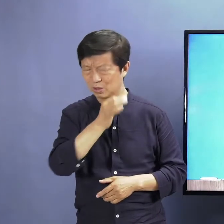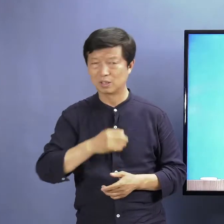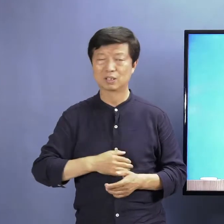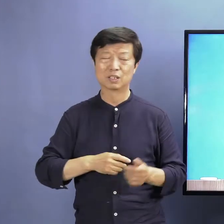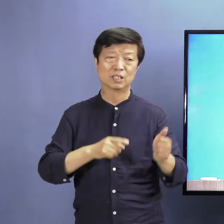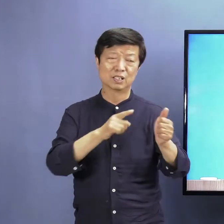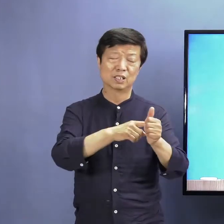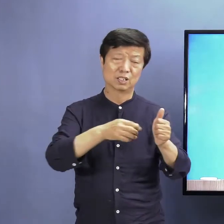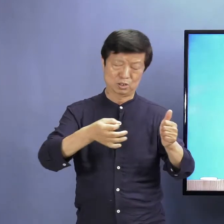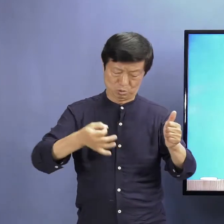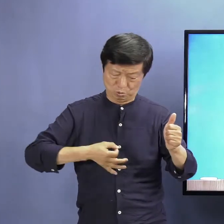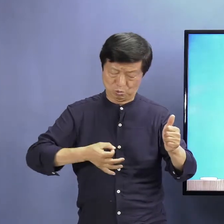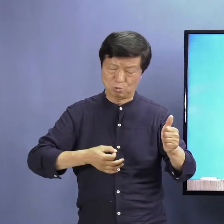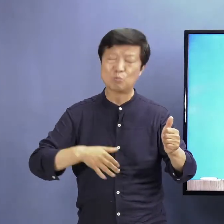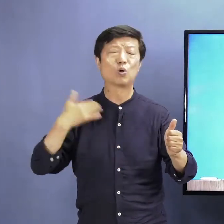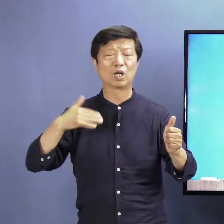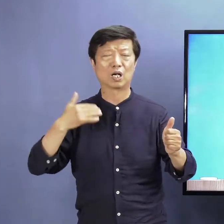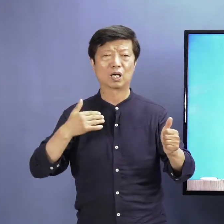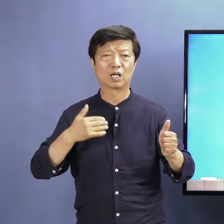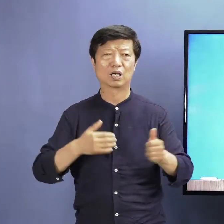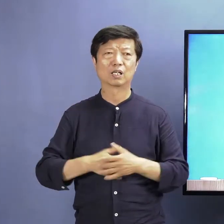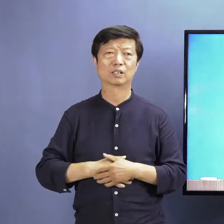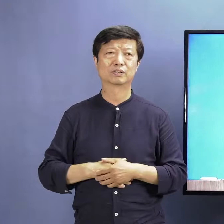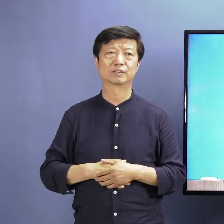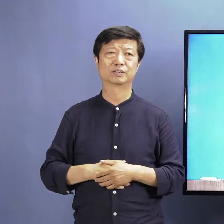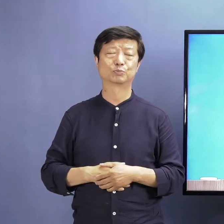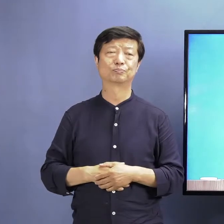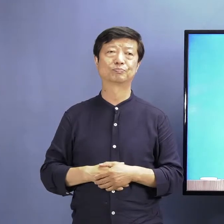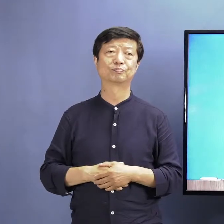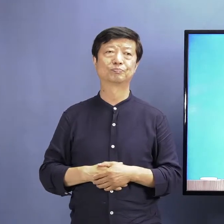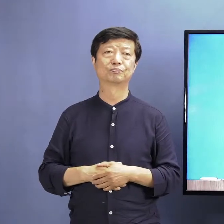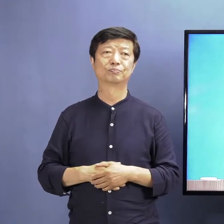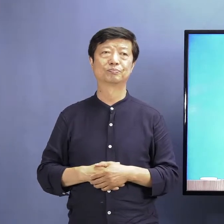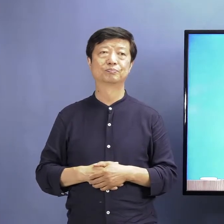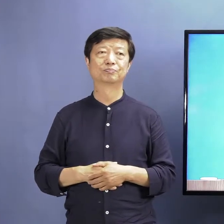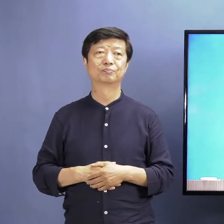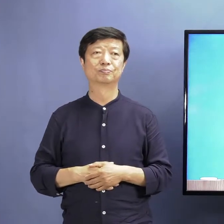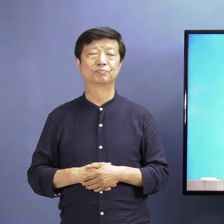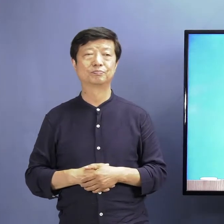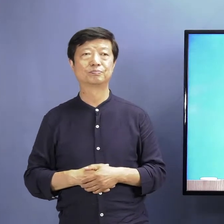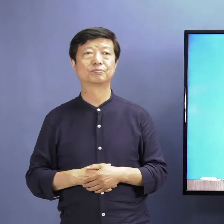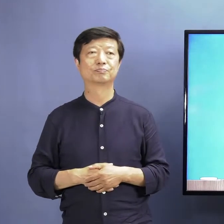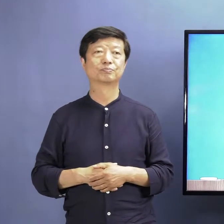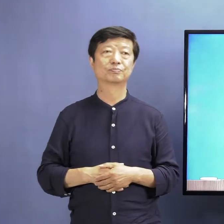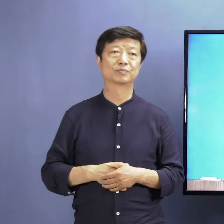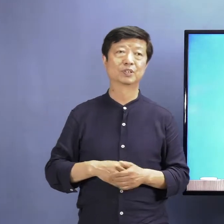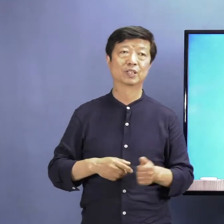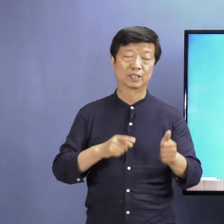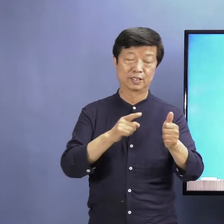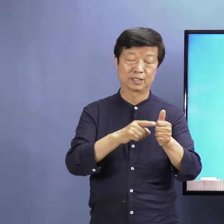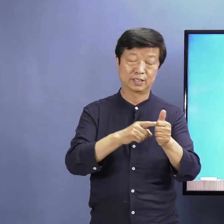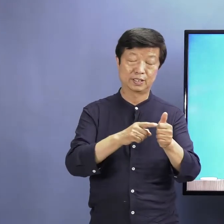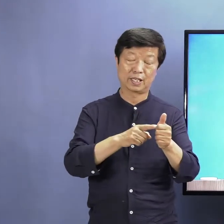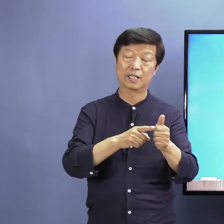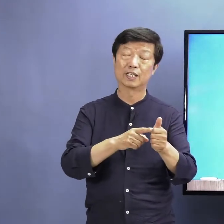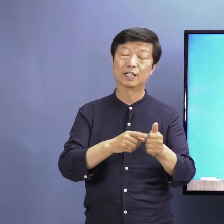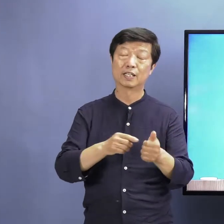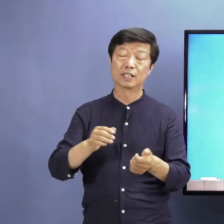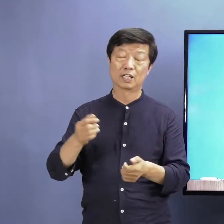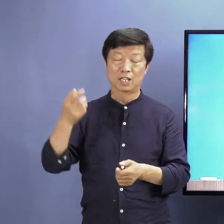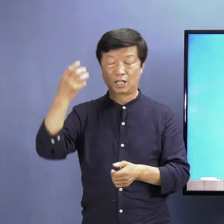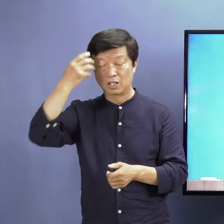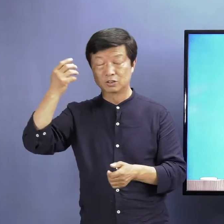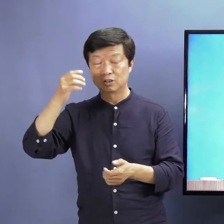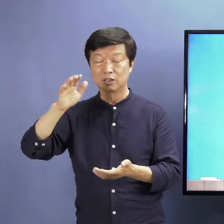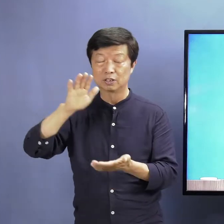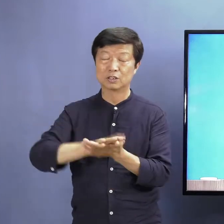그렇지 않다는 거예요. 그러니까 더 안타까운 거예요. 이게 바로 영적인 열정을 잃어버린 채 있는 그 미지근한